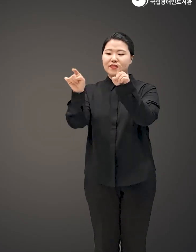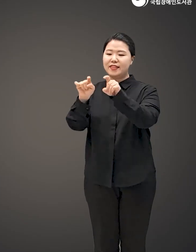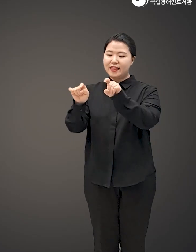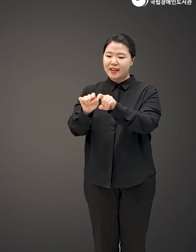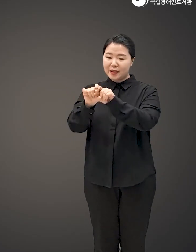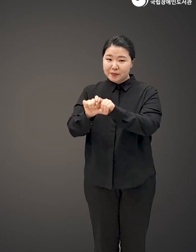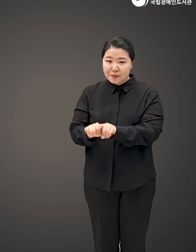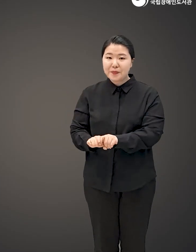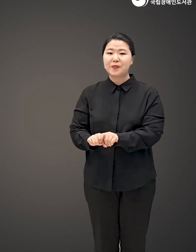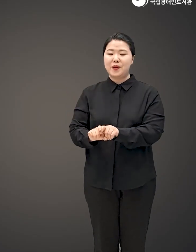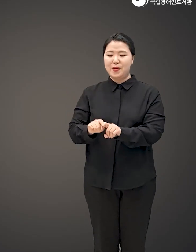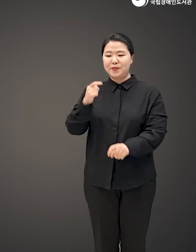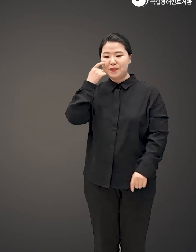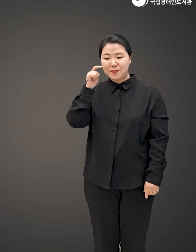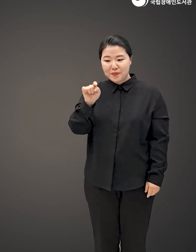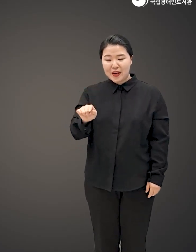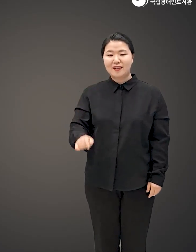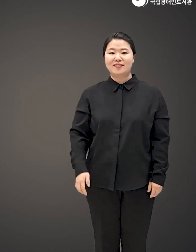네잎클로버를 발견했어요.